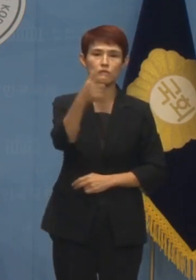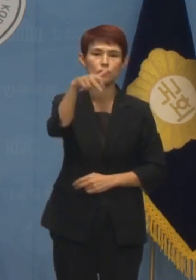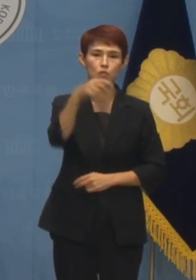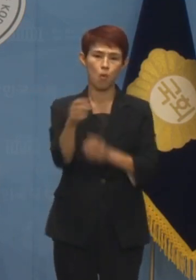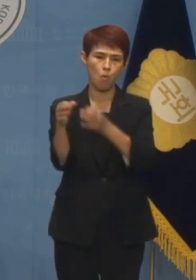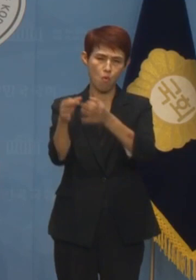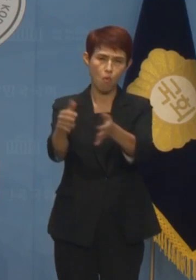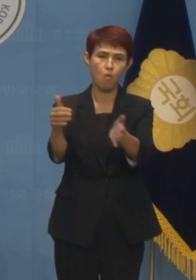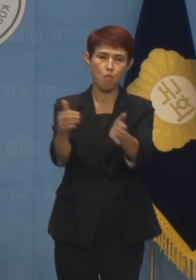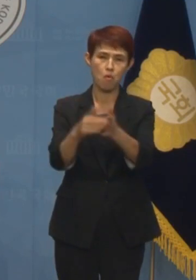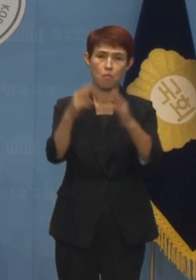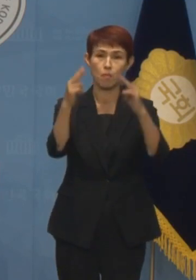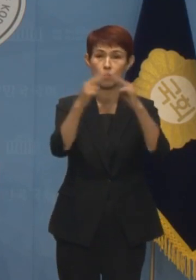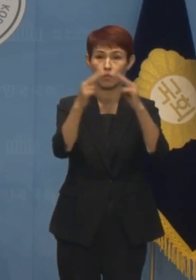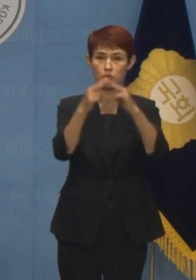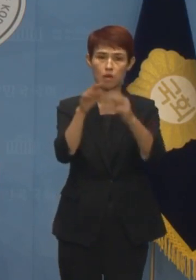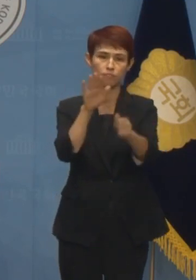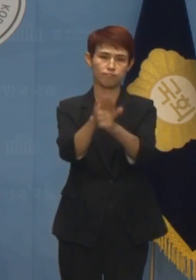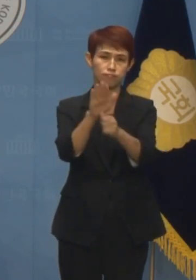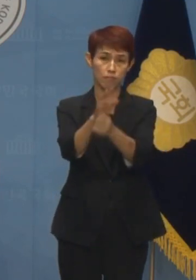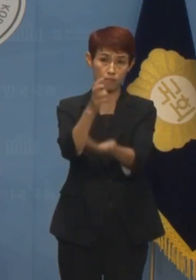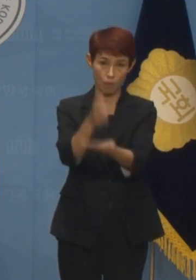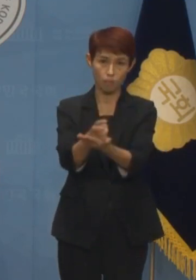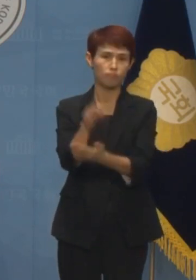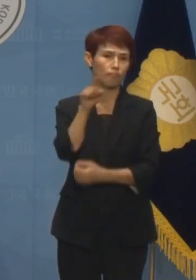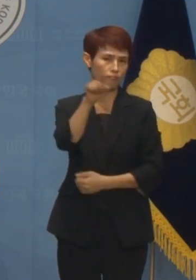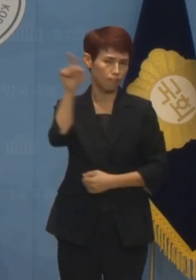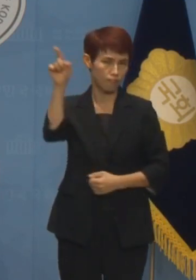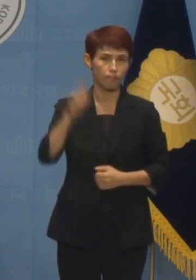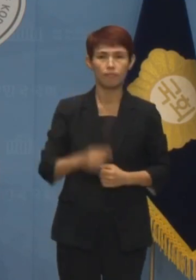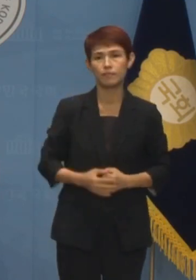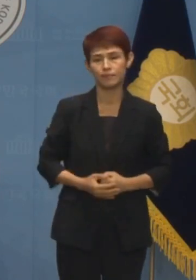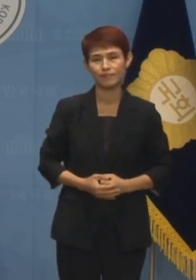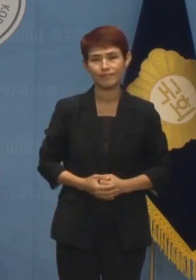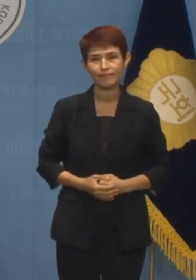큰 규모의 반도체 지원 법안입니다.